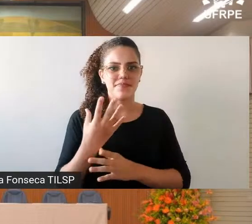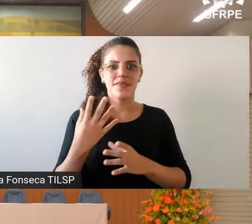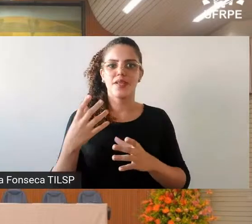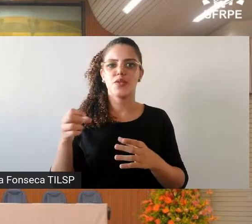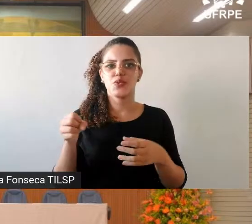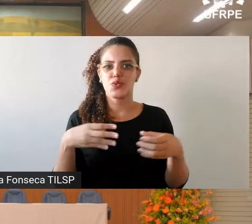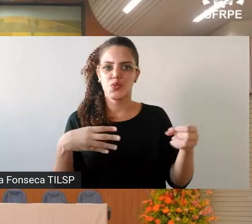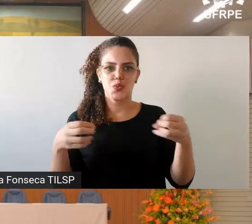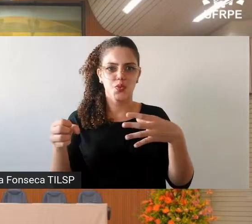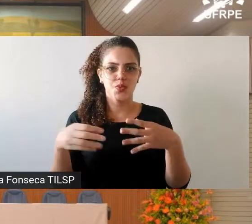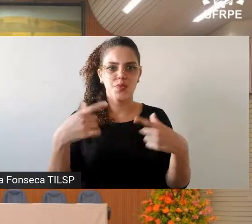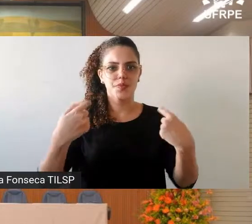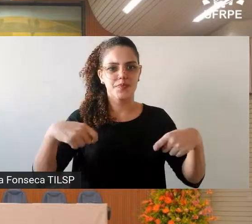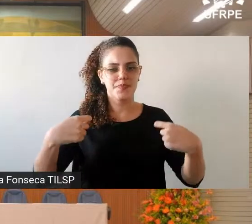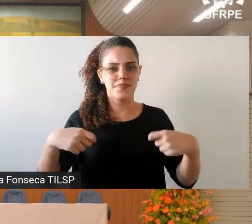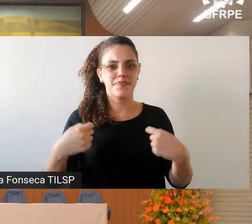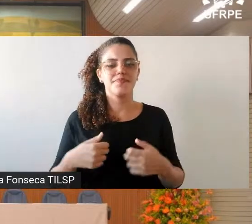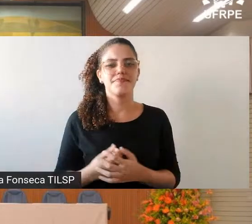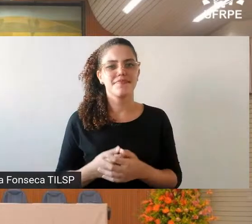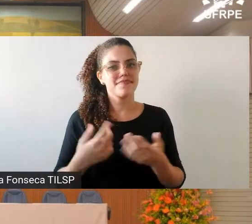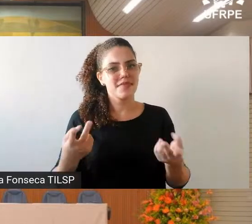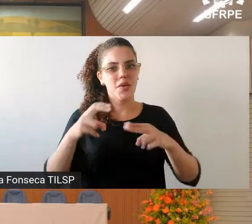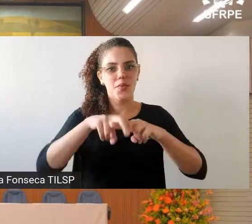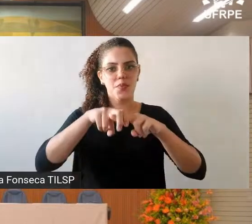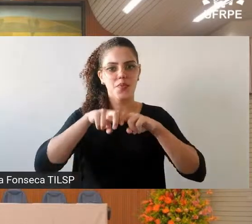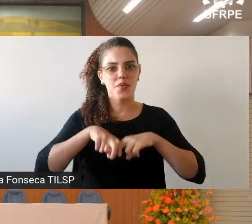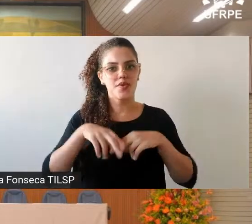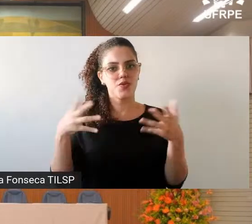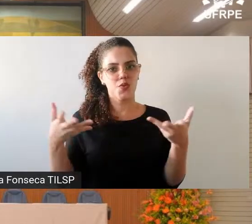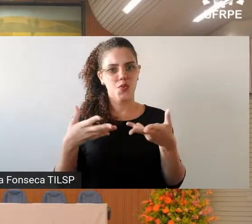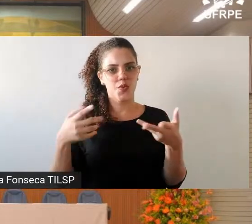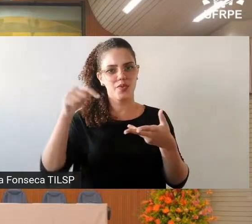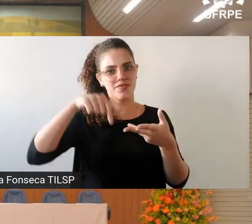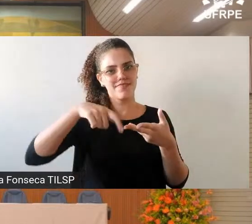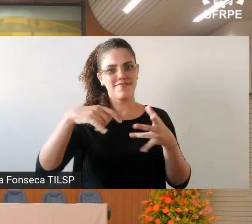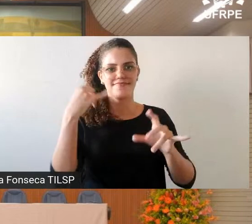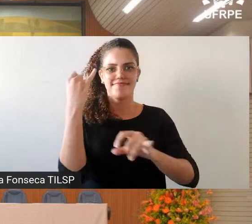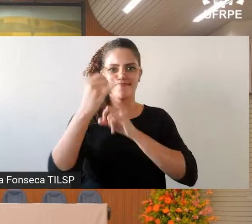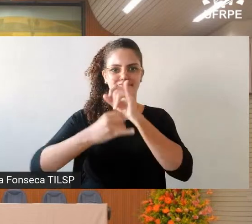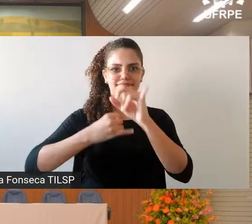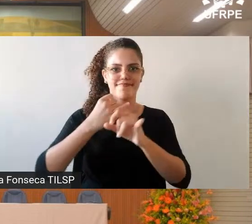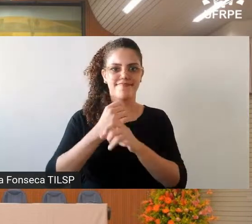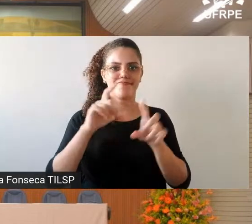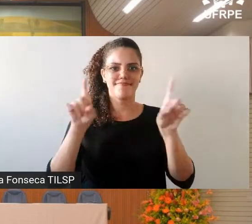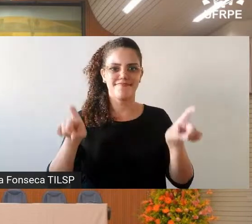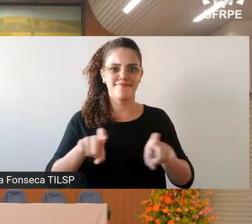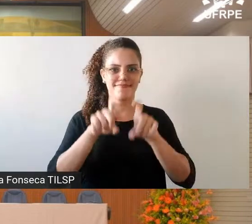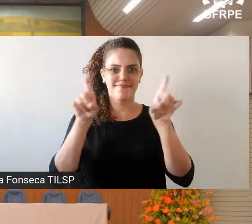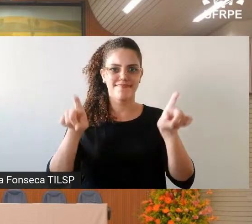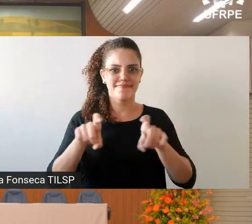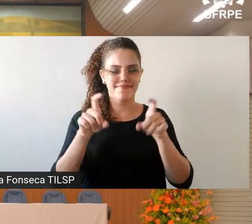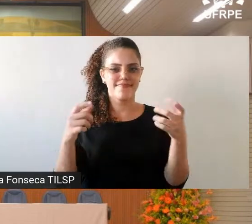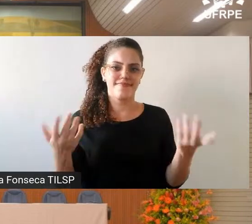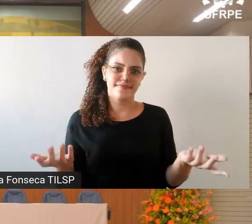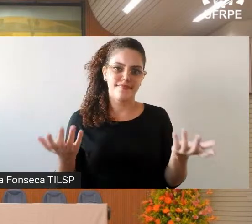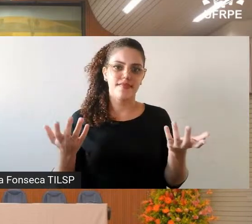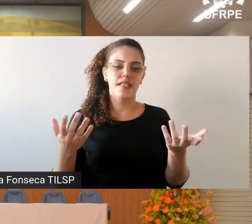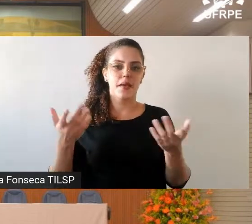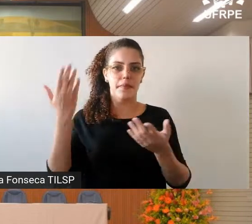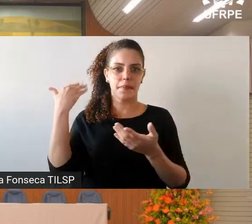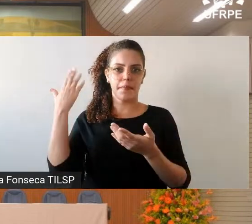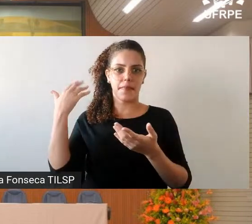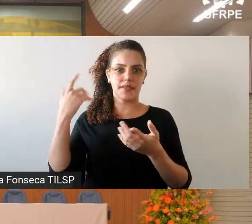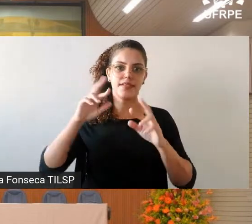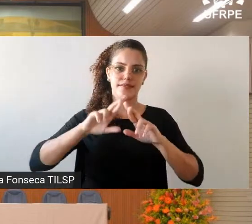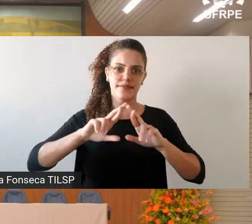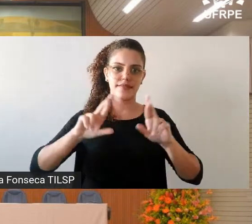aqui hoje nessa cerimônia virtual. O nosso acolhimento era de outra forma e por conta de todo esse cenário, nós